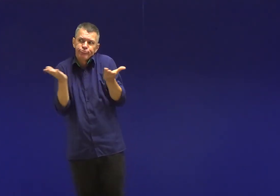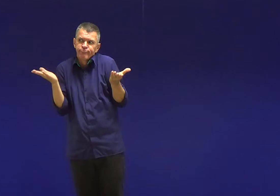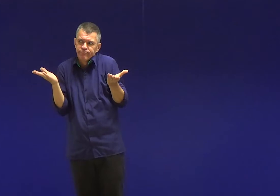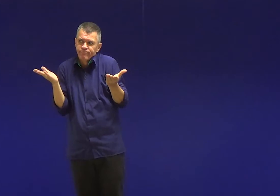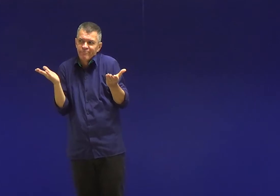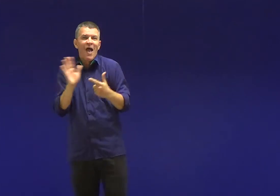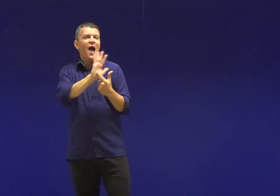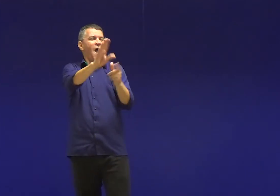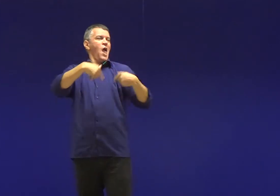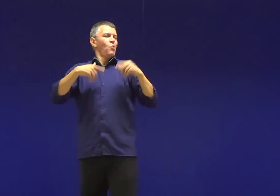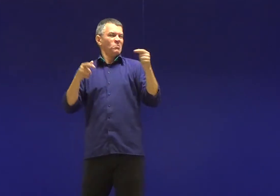sim.